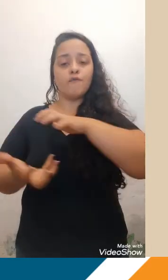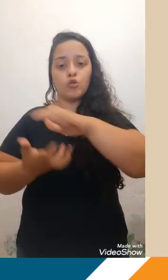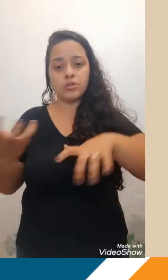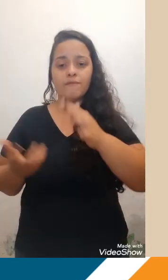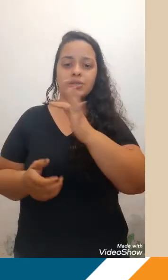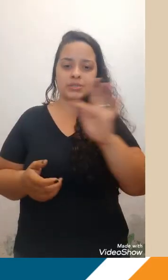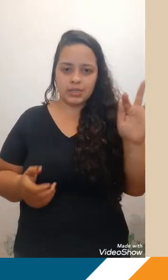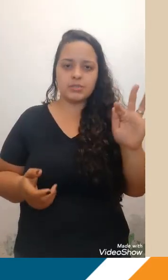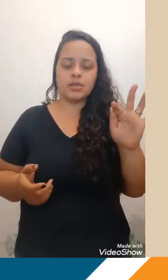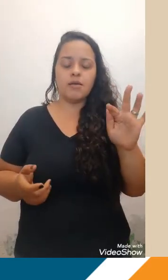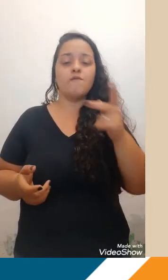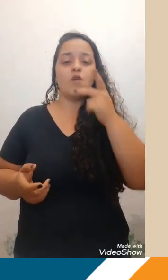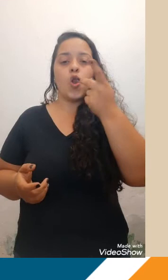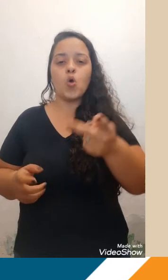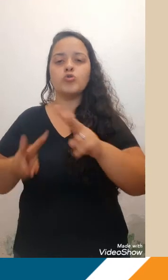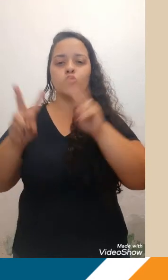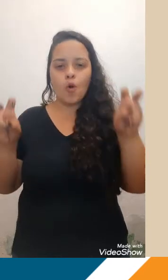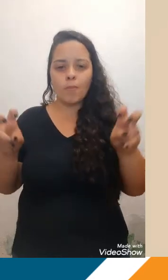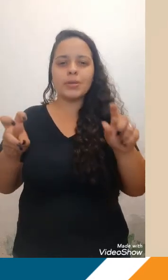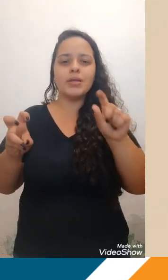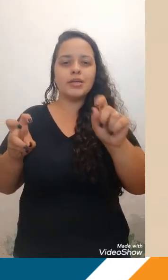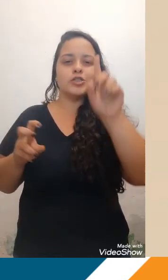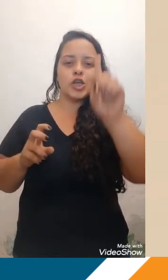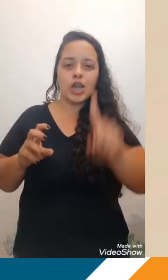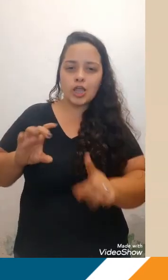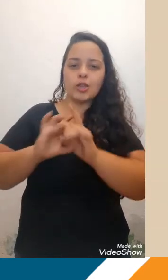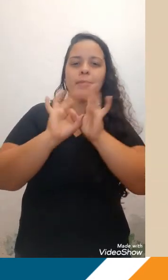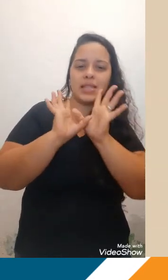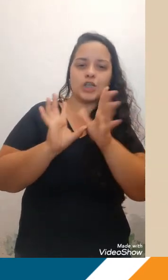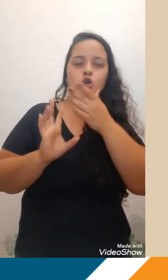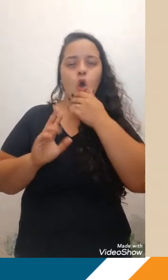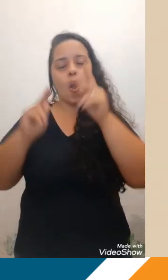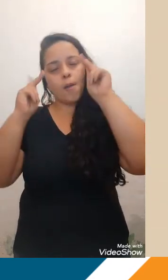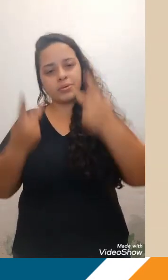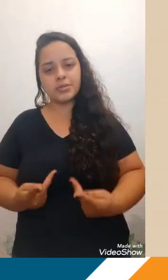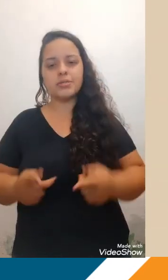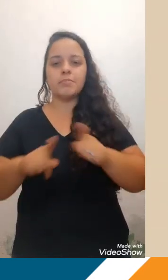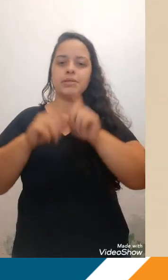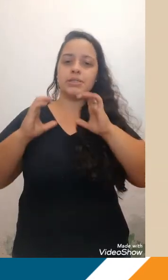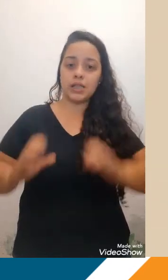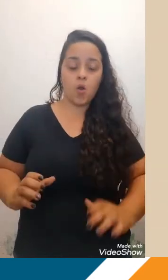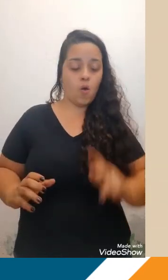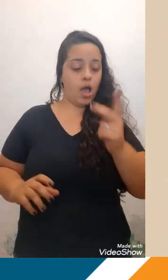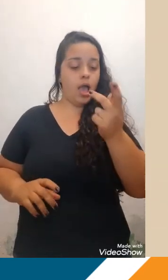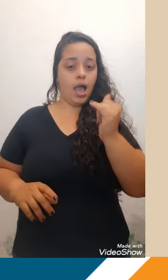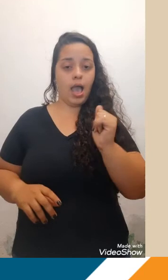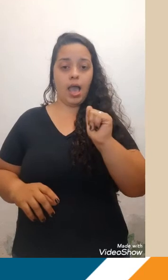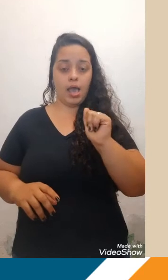Francesa tenha declarado a Cartilha de Direitos de Liberdade do Homem e do Cidadão, foi o Haiti